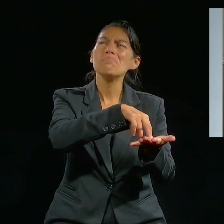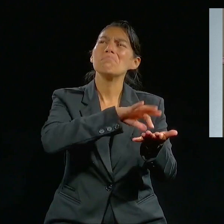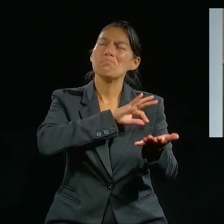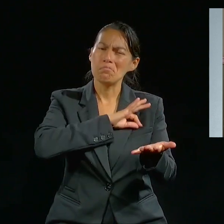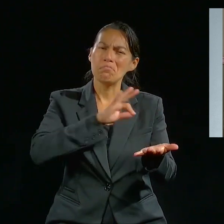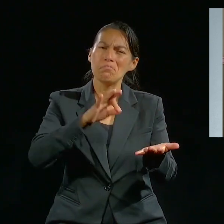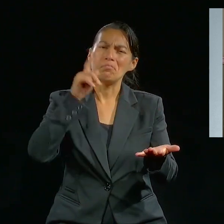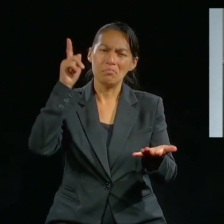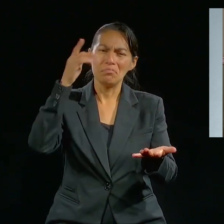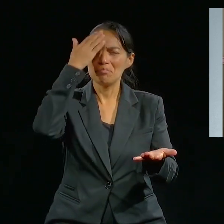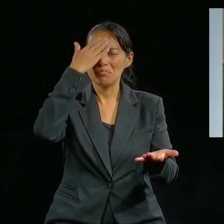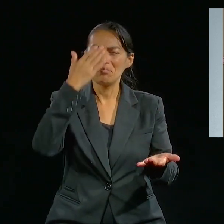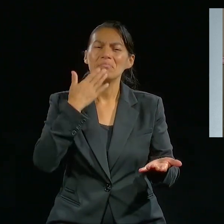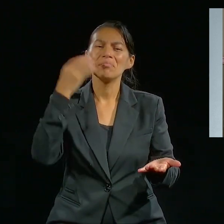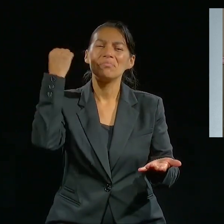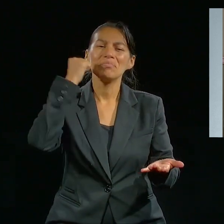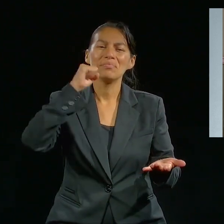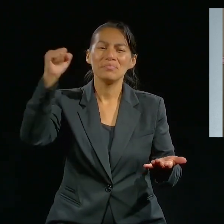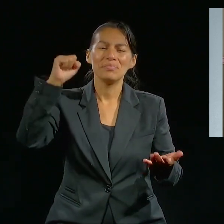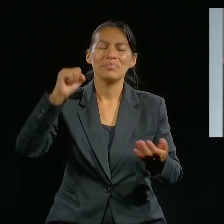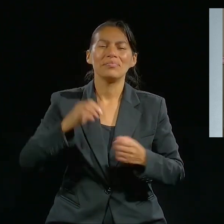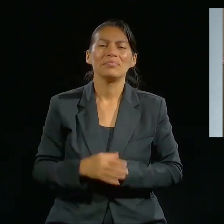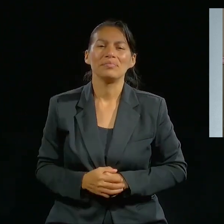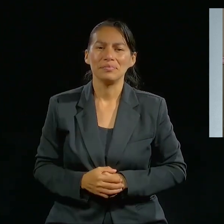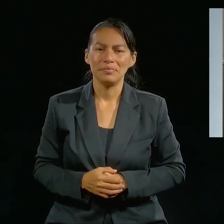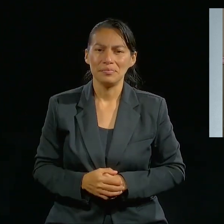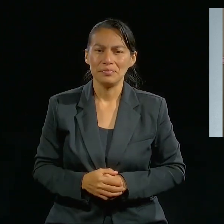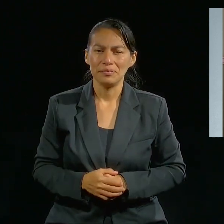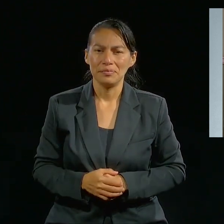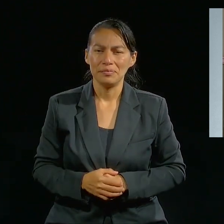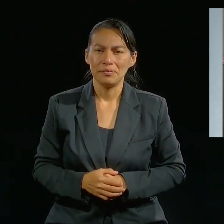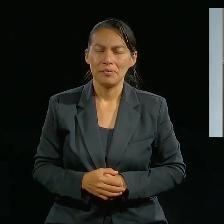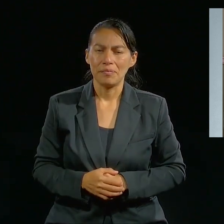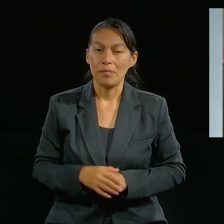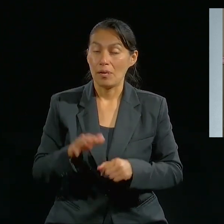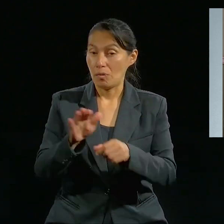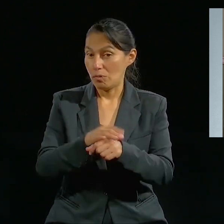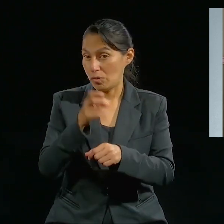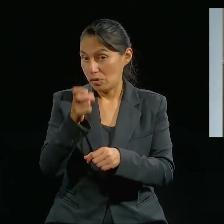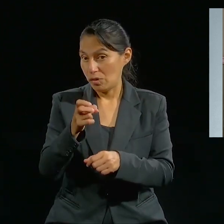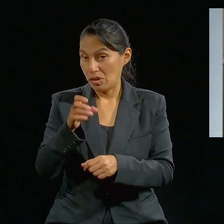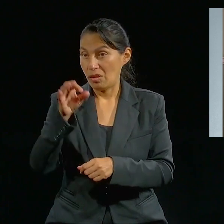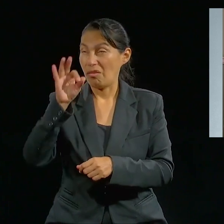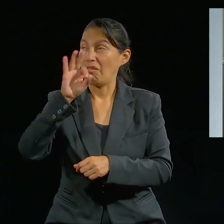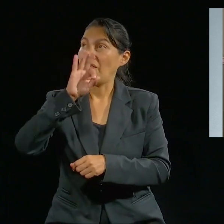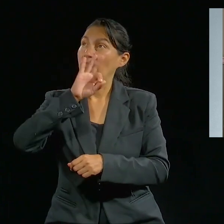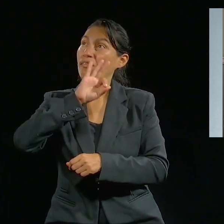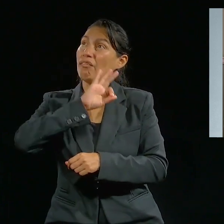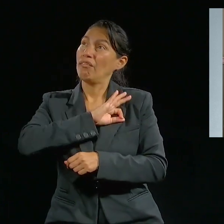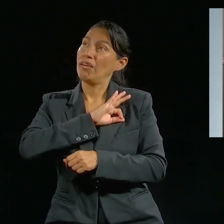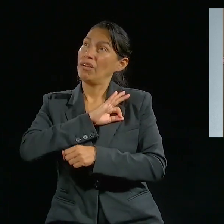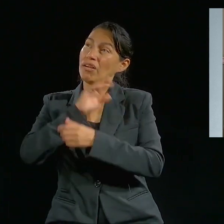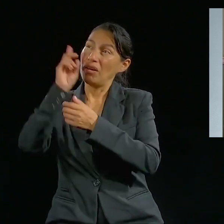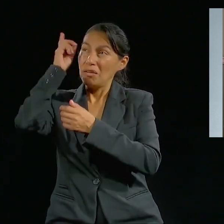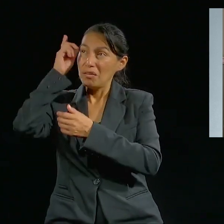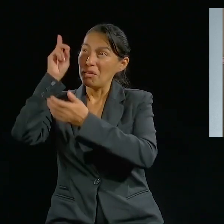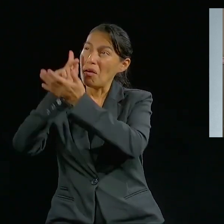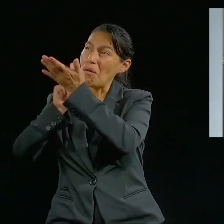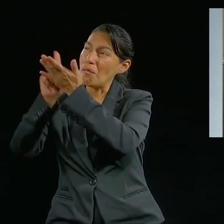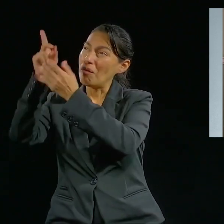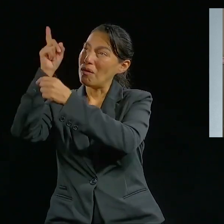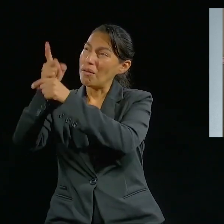Así que esa fe de que la voluntad de Dios es finalmente la que impera,